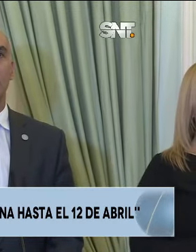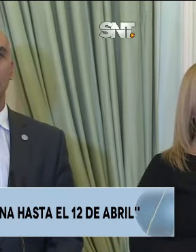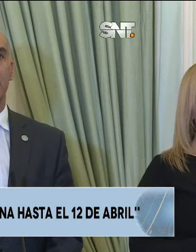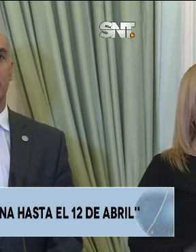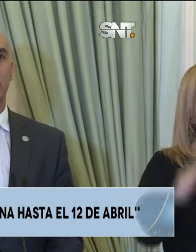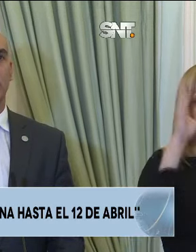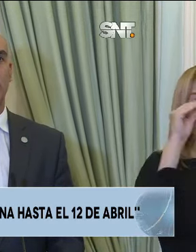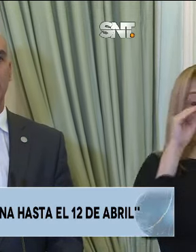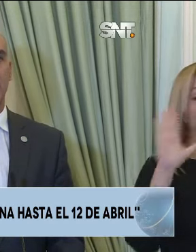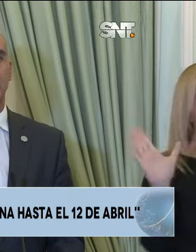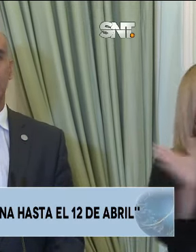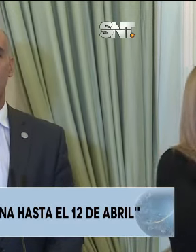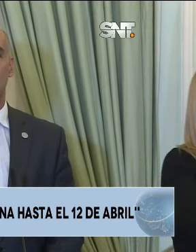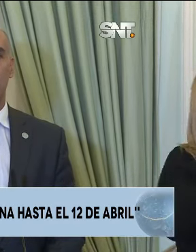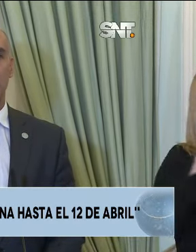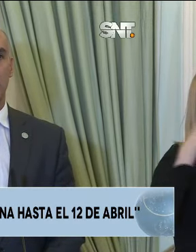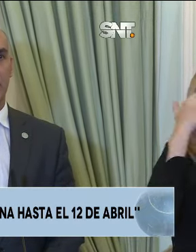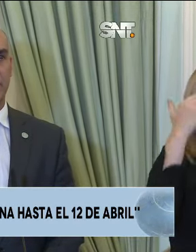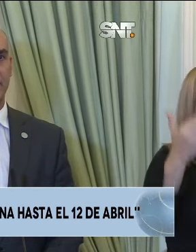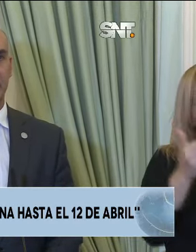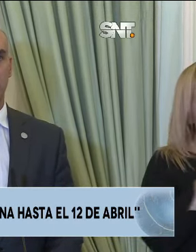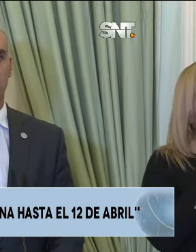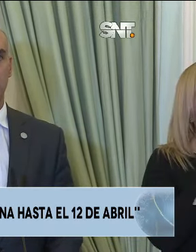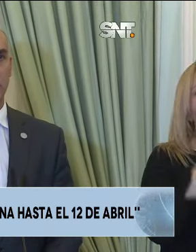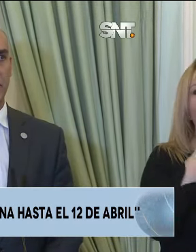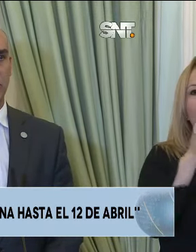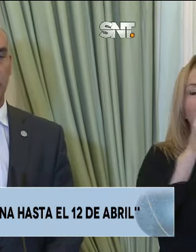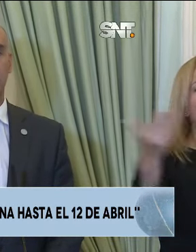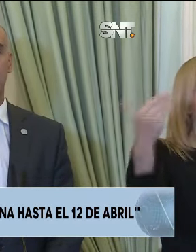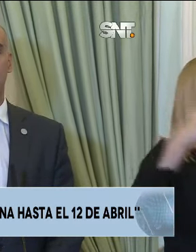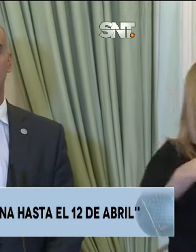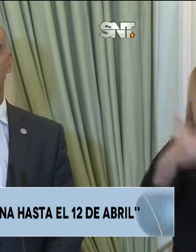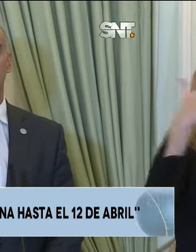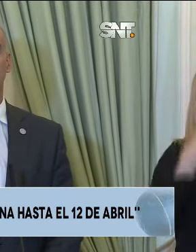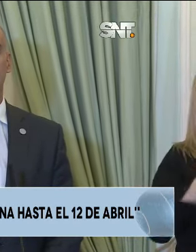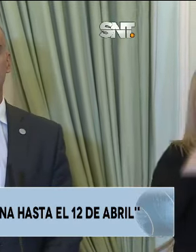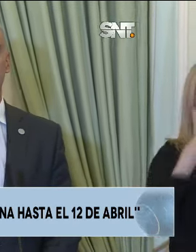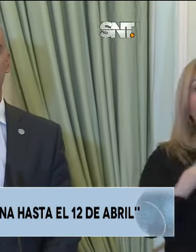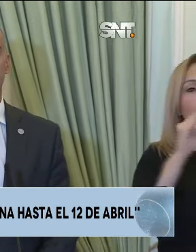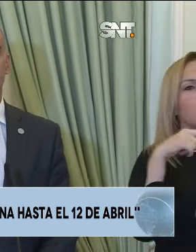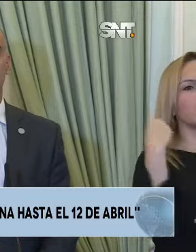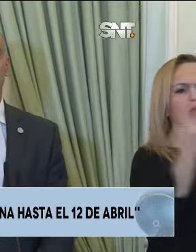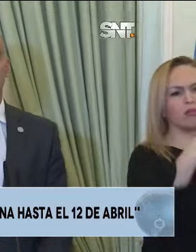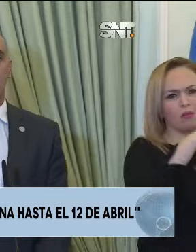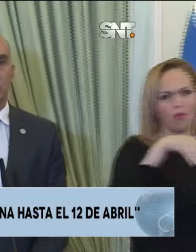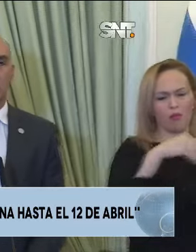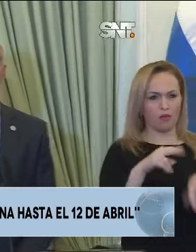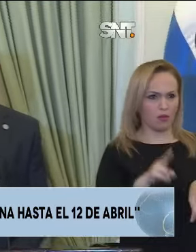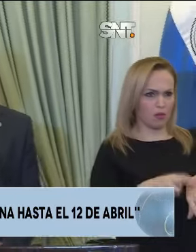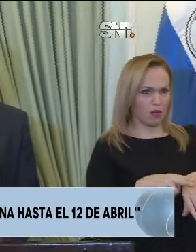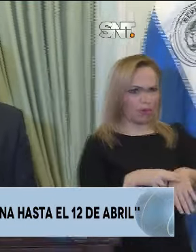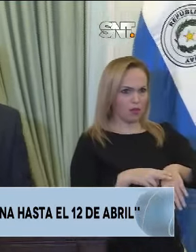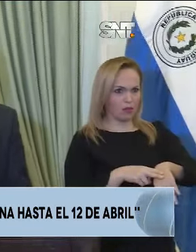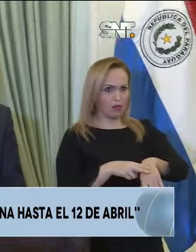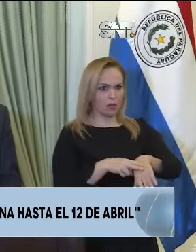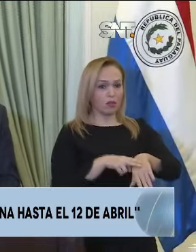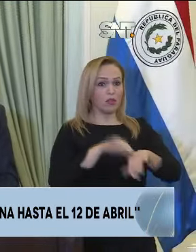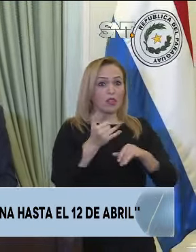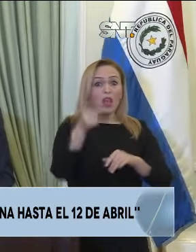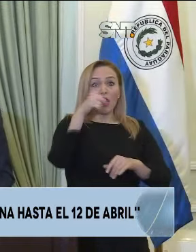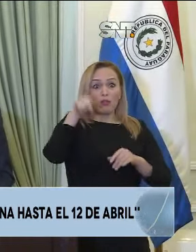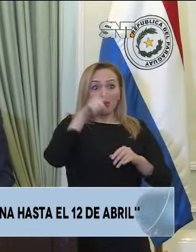Buenas noches a todos. Muchas gracias a la ministra de Salud por permitirnos comunicarnos con la ciudadanía. Como han